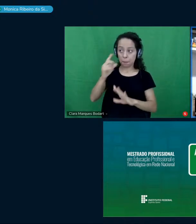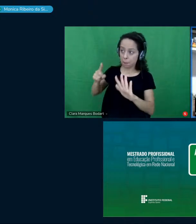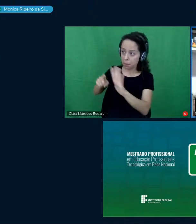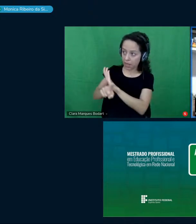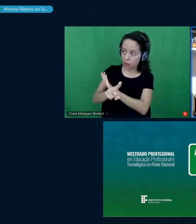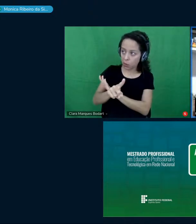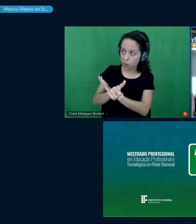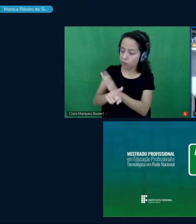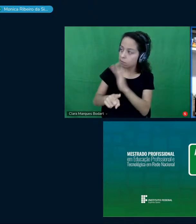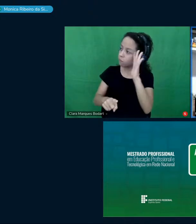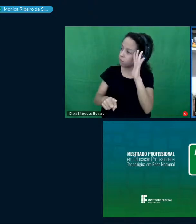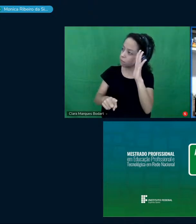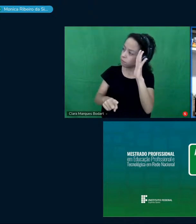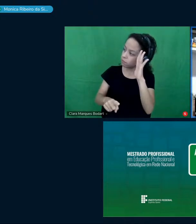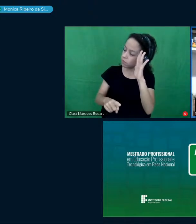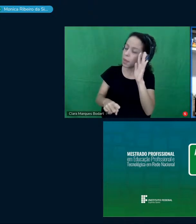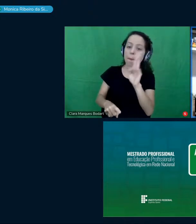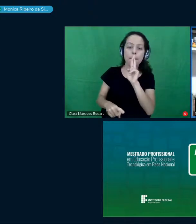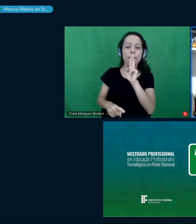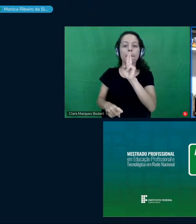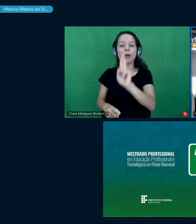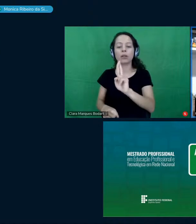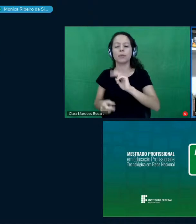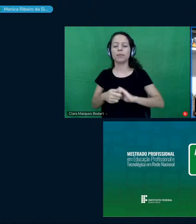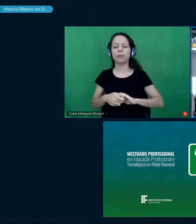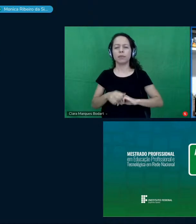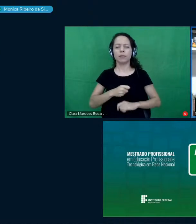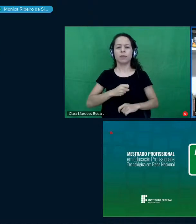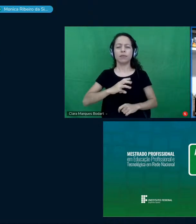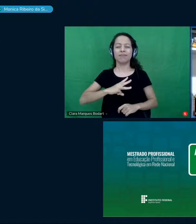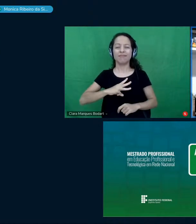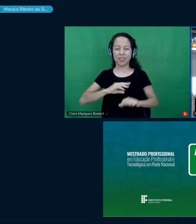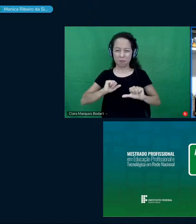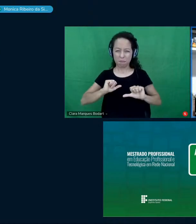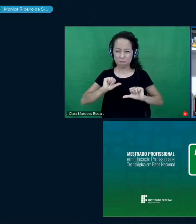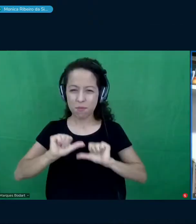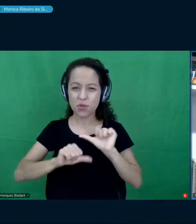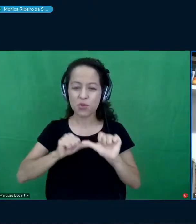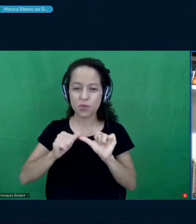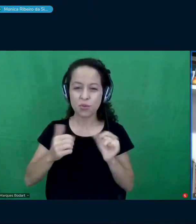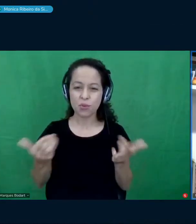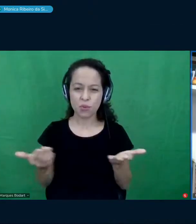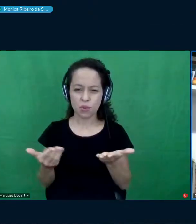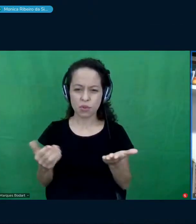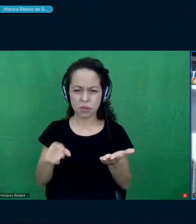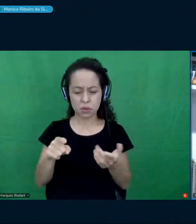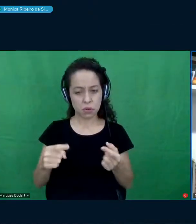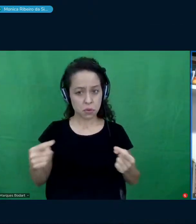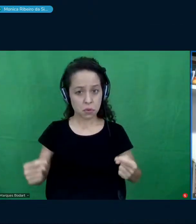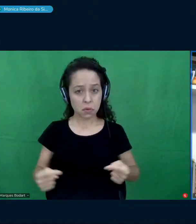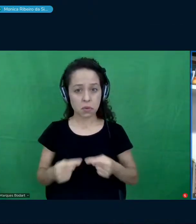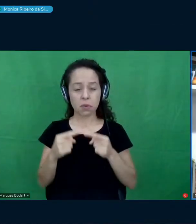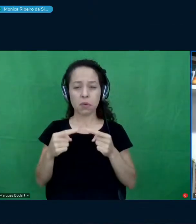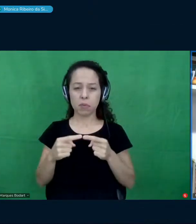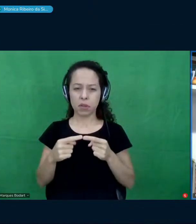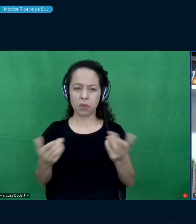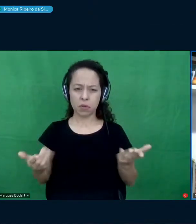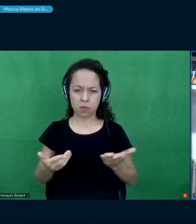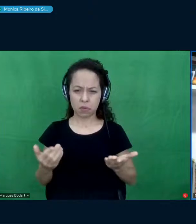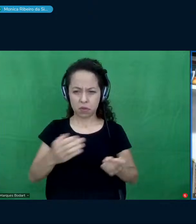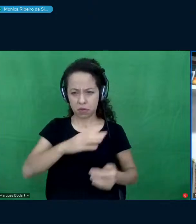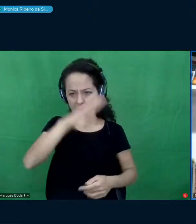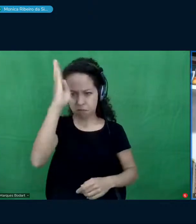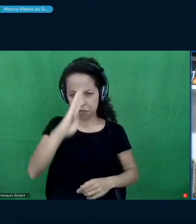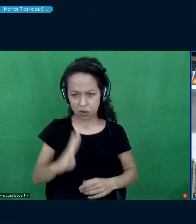né? Assim, a reforma do ensino médio atual responde às demandas da juventude brasileira? Assim,